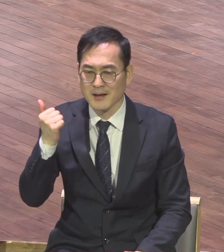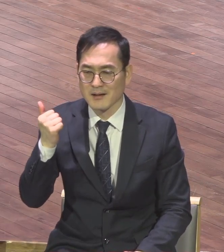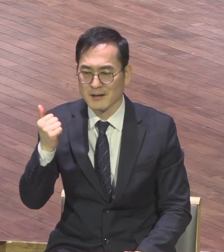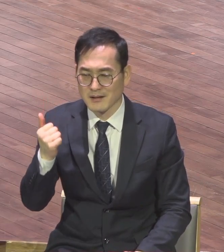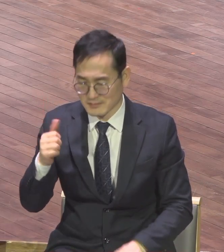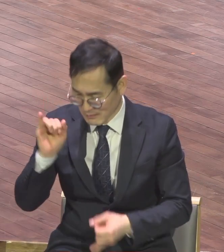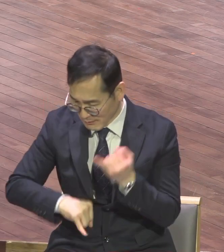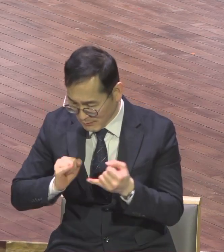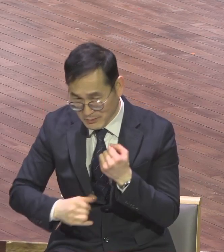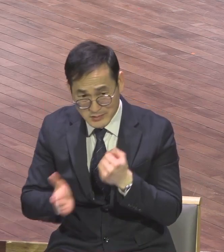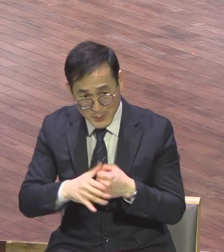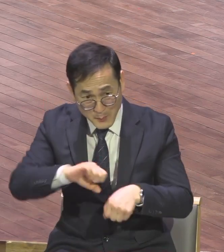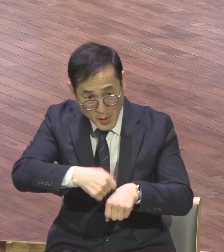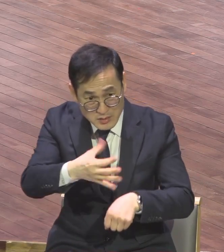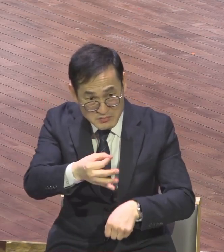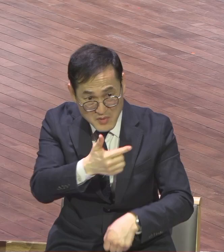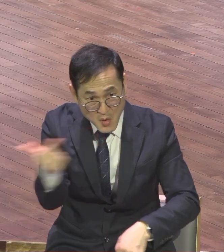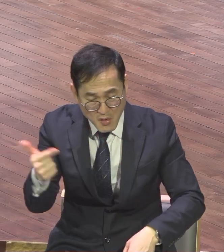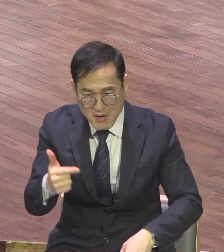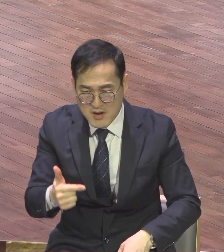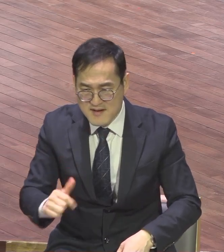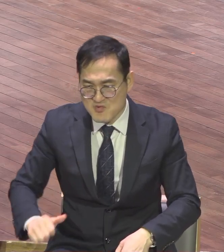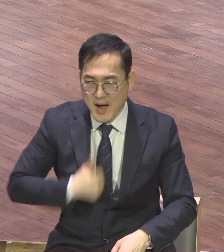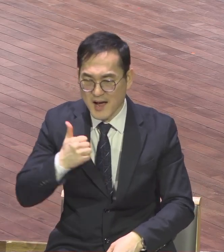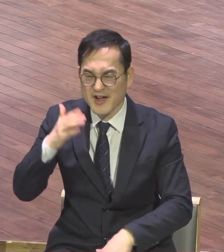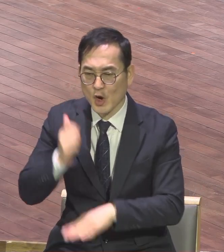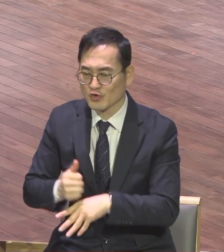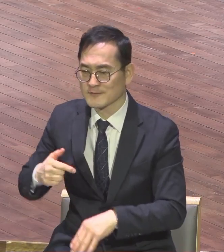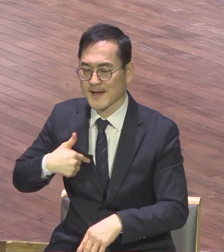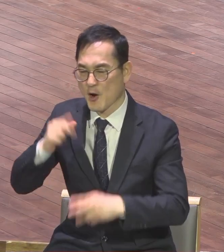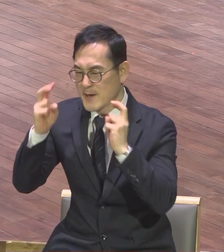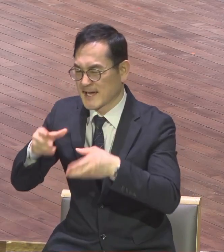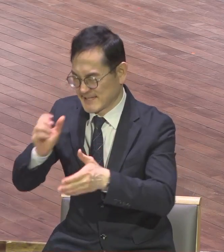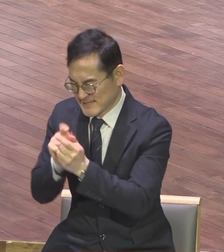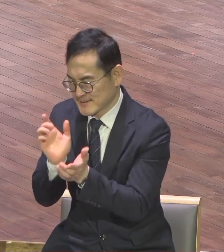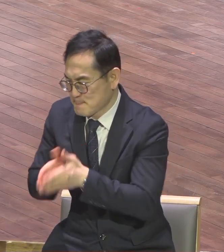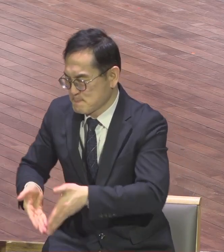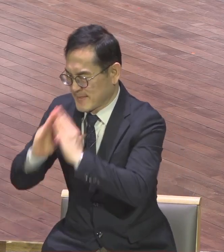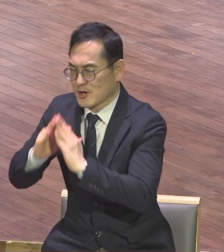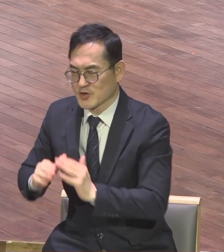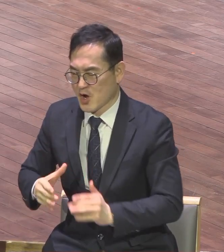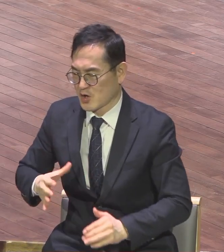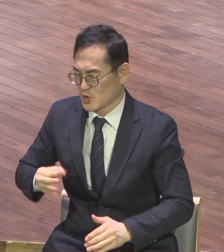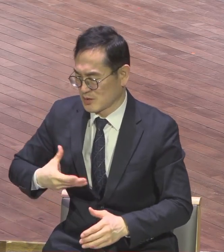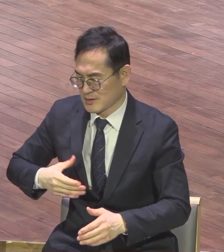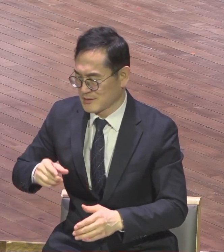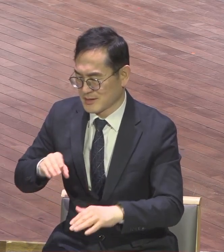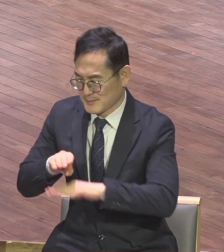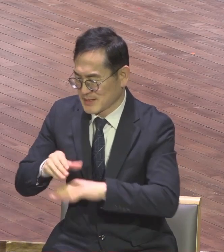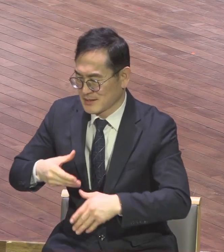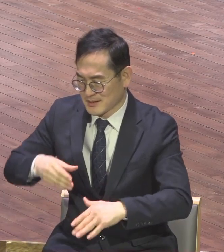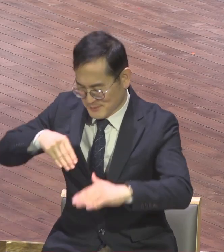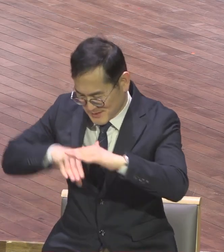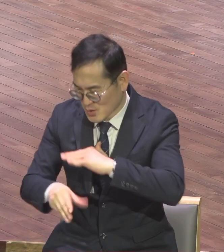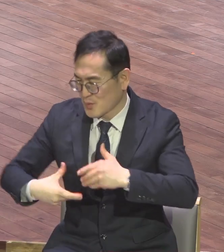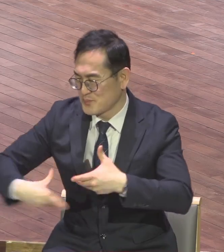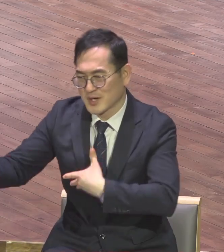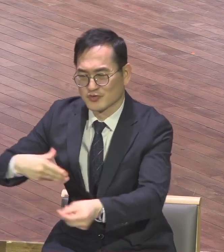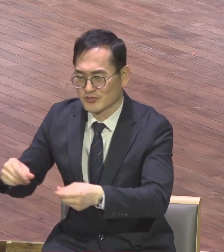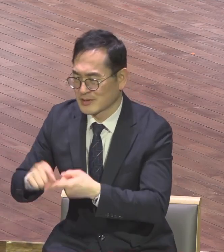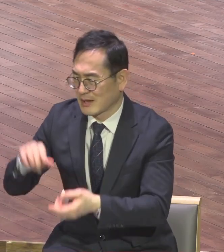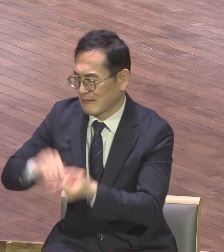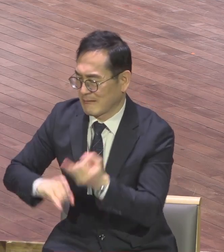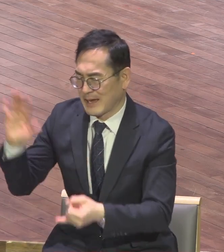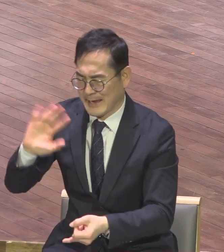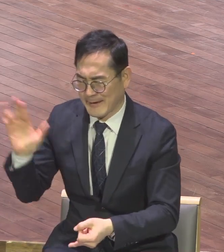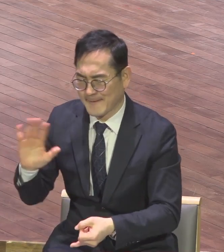홧김에 시작한 이 회사가 지금은 전 세계 미디어 시장을 장악한 플랫폼이 되었습니다. 매달 돈을 내고 영상을 본다라는 것을